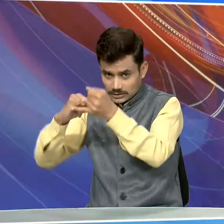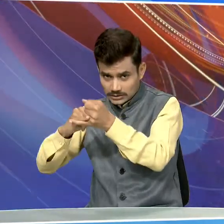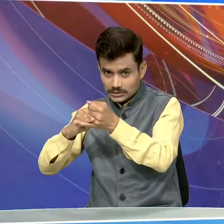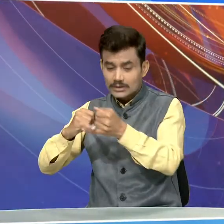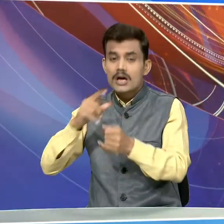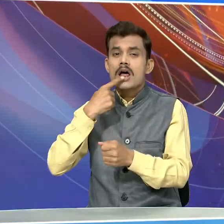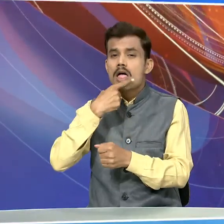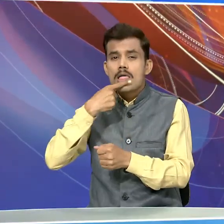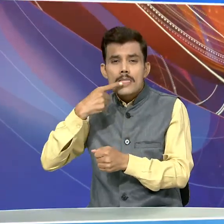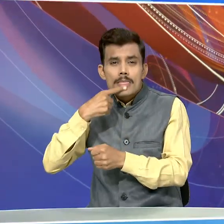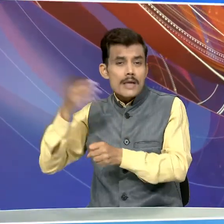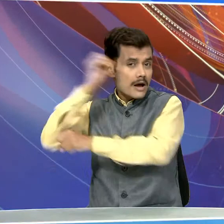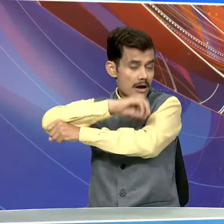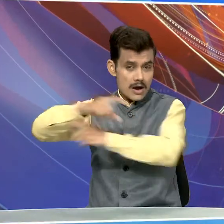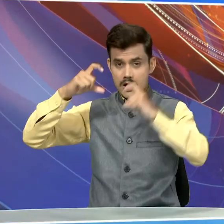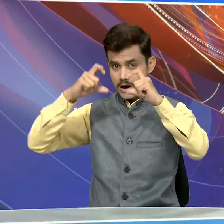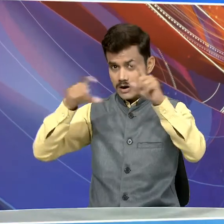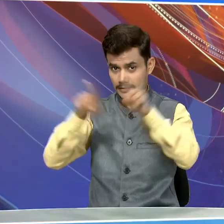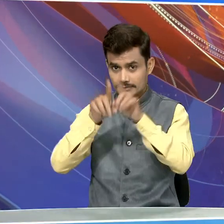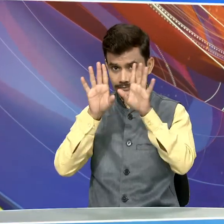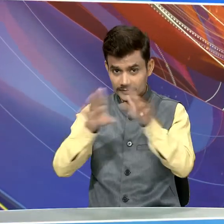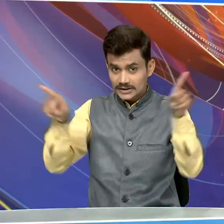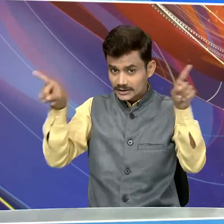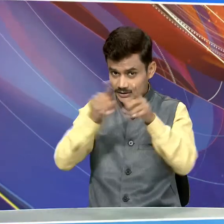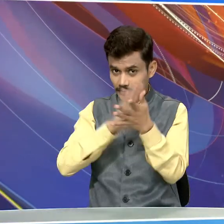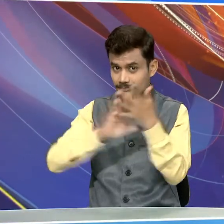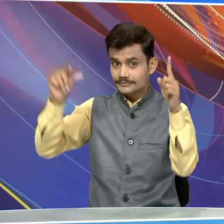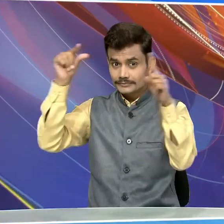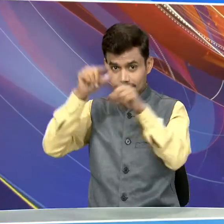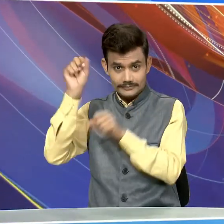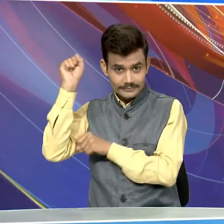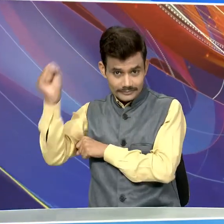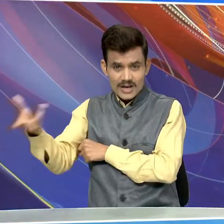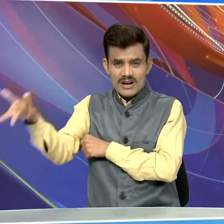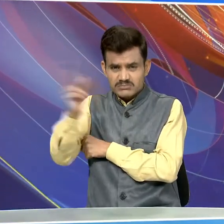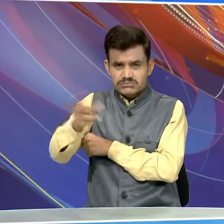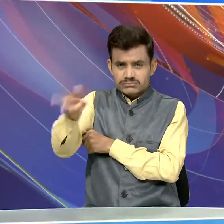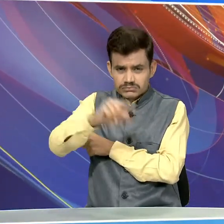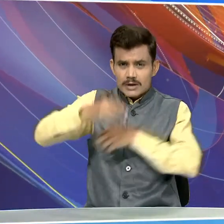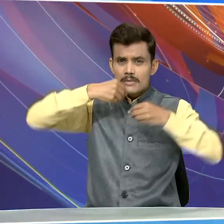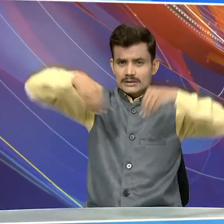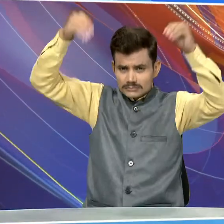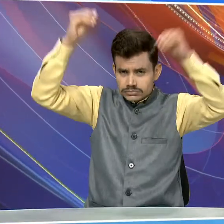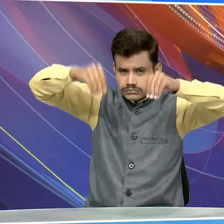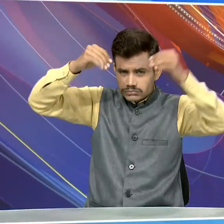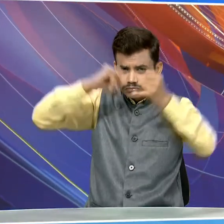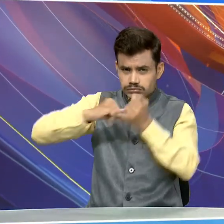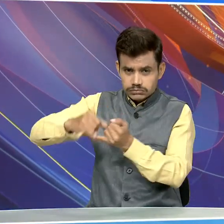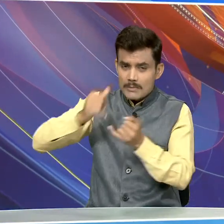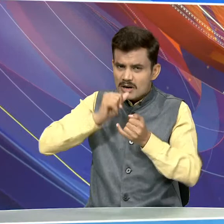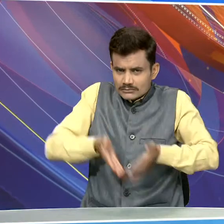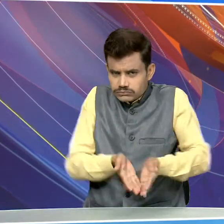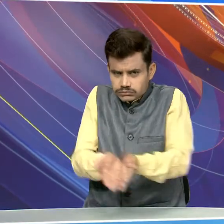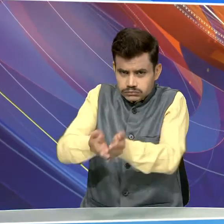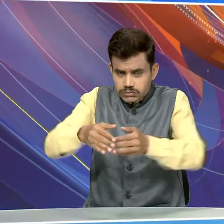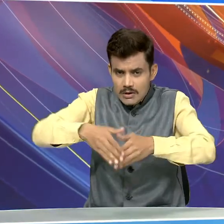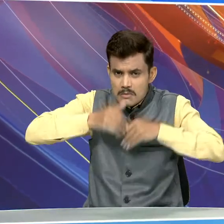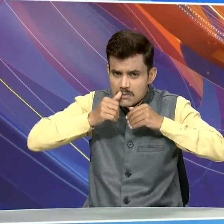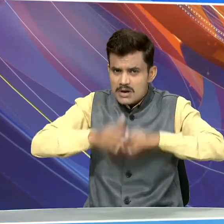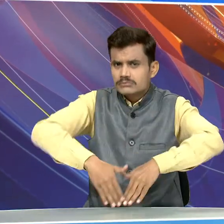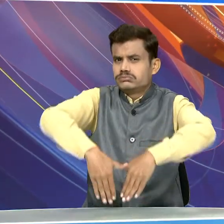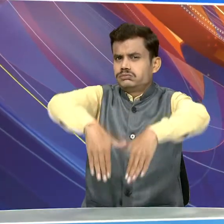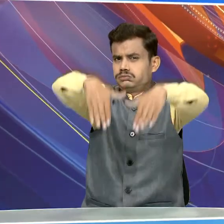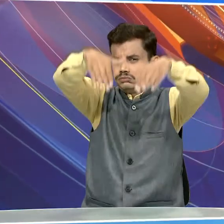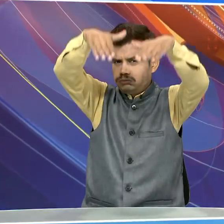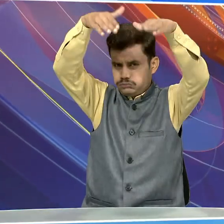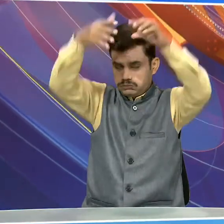रेड अलर्ट जारी किया है। वहीं हिमाचल प्रदेश में लगातार बारिश से राज्य की नदियां, नाले और